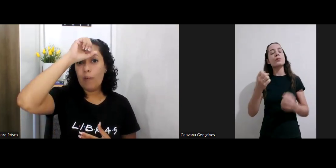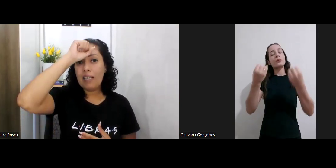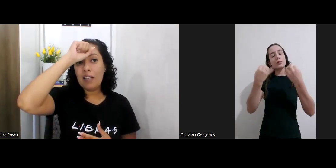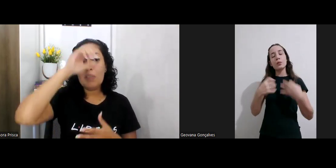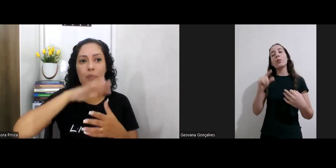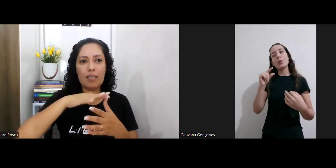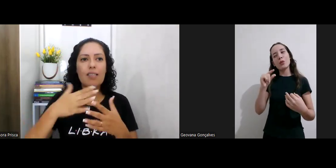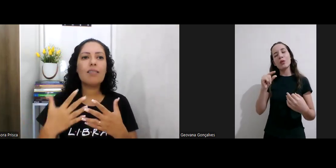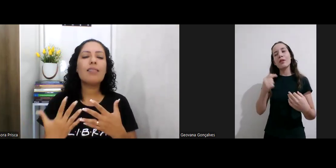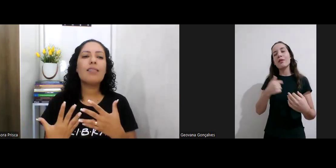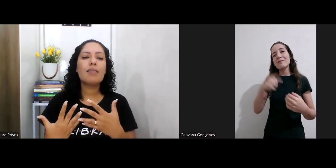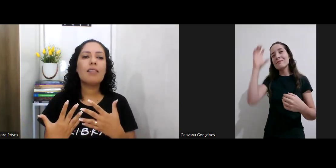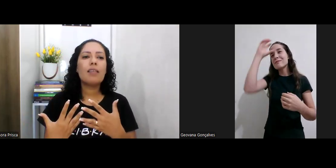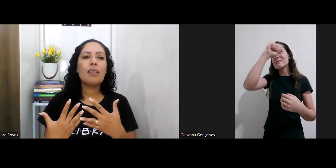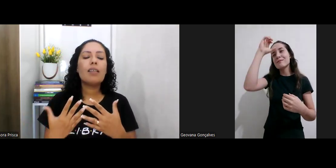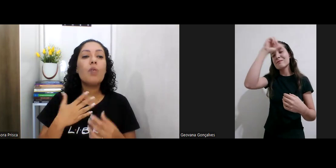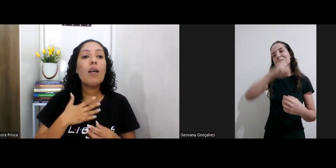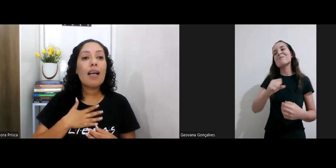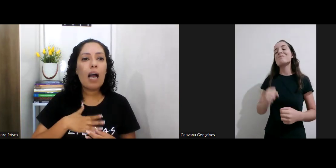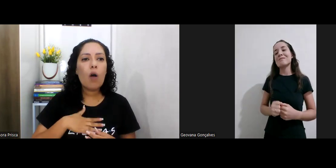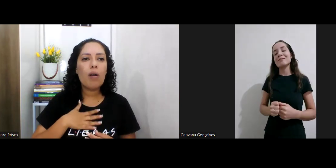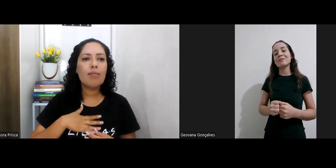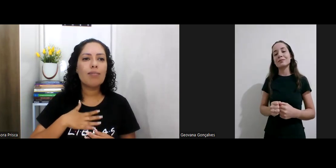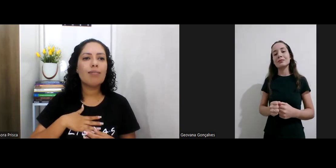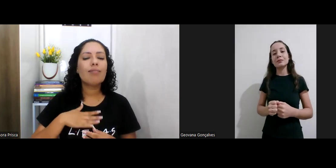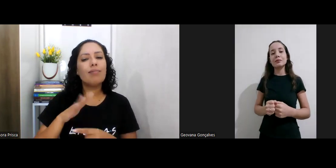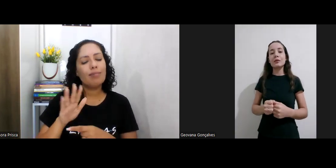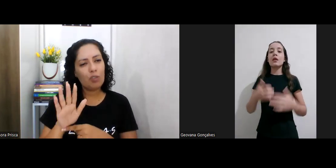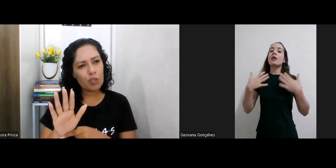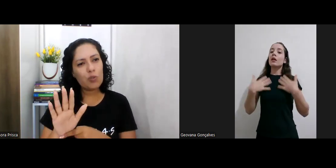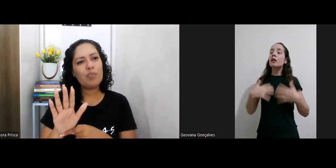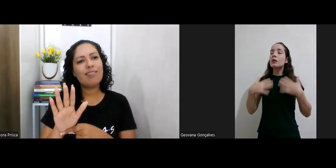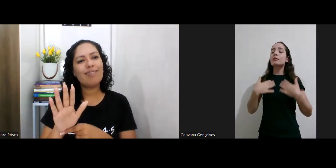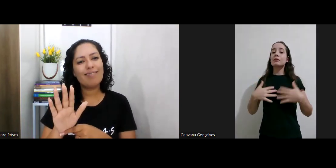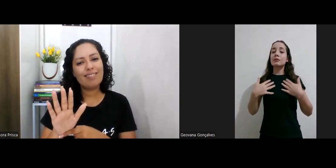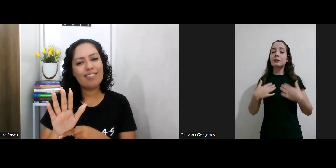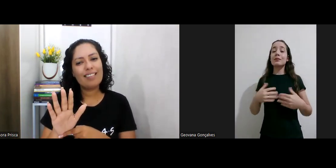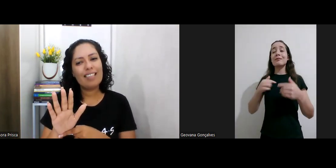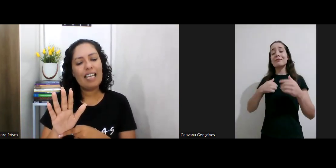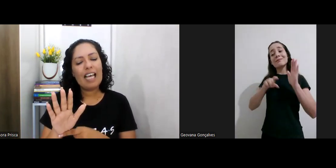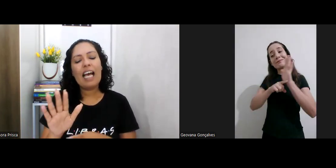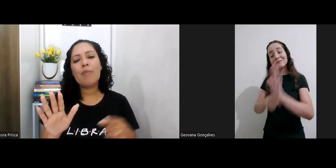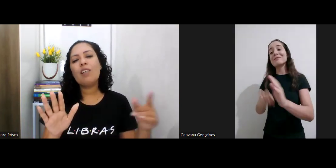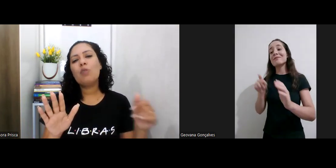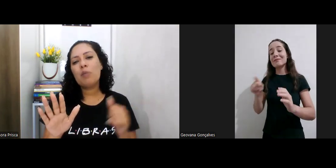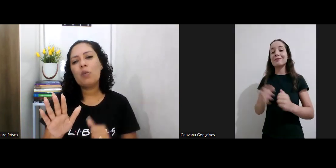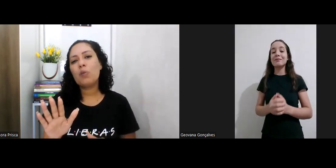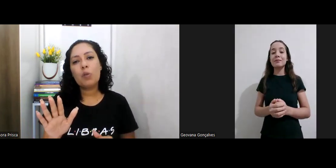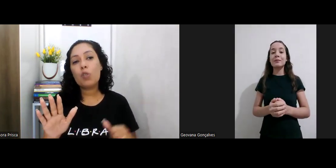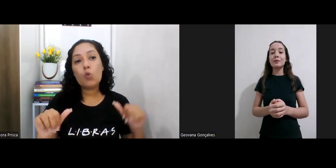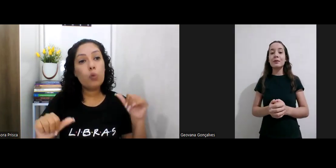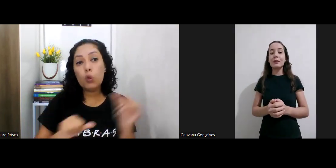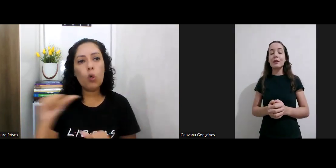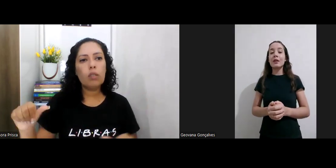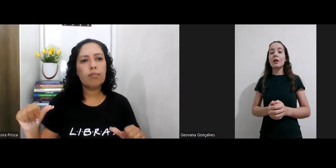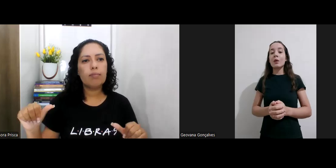eu tô aprendendo Libras. Então, calma, eu te ajudo. A minha aluna me